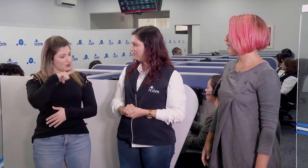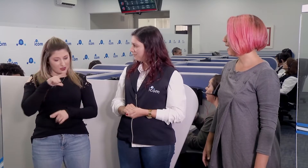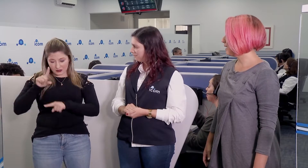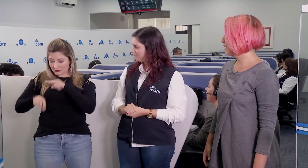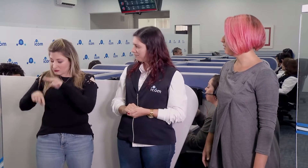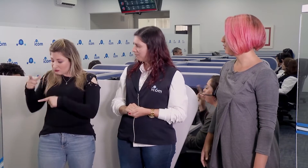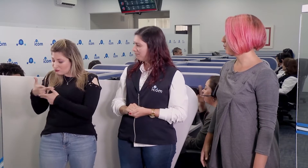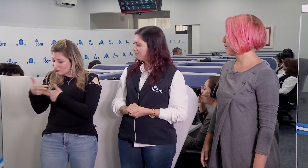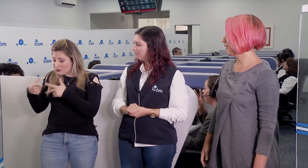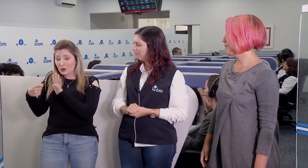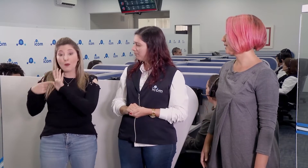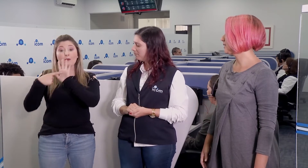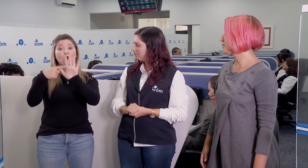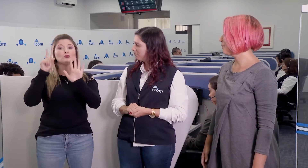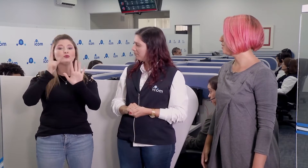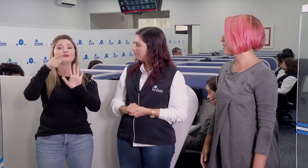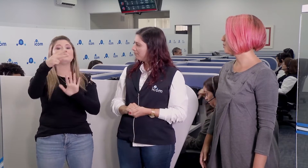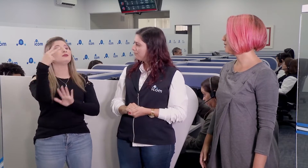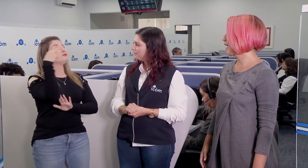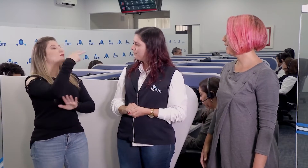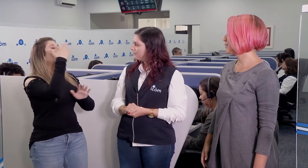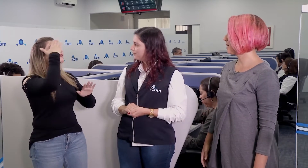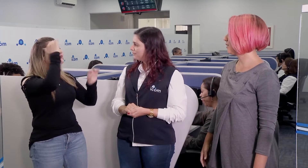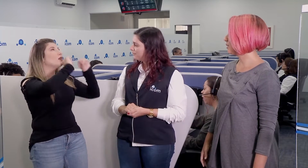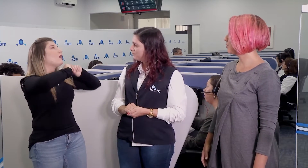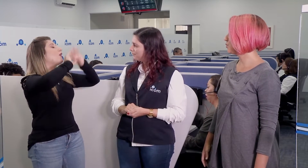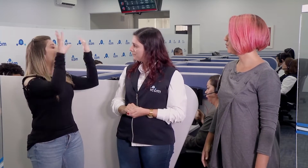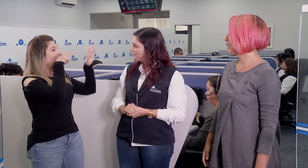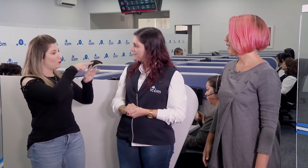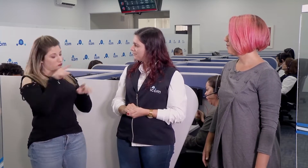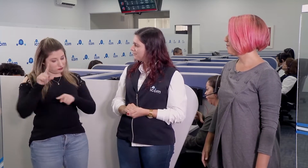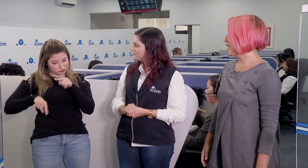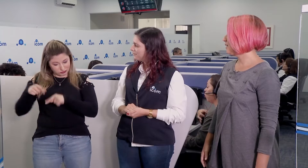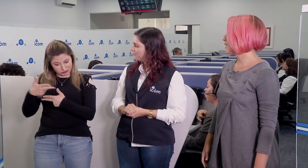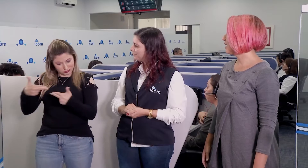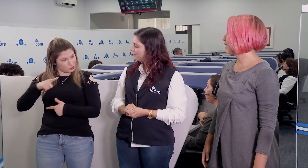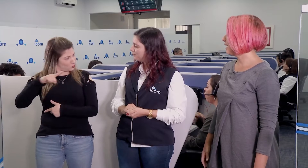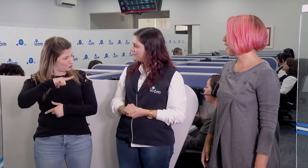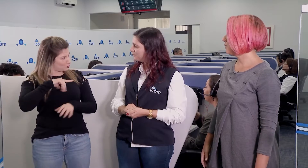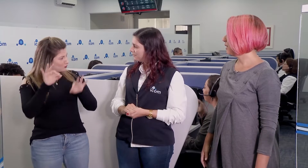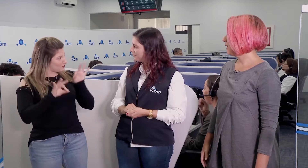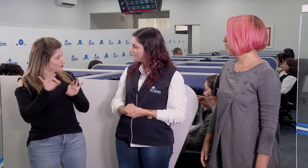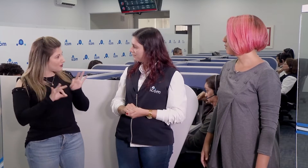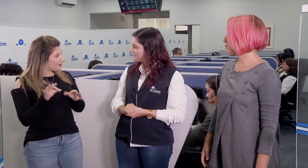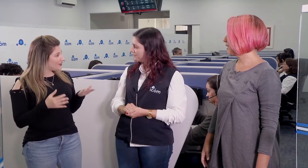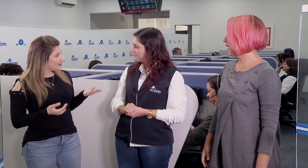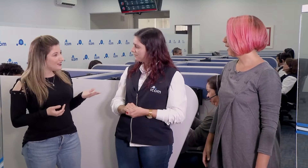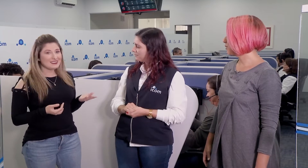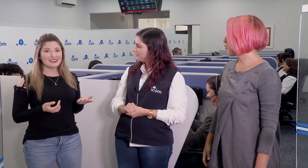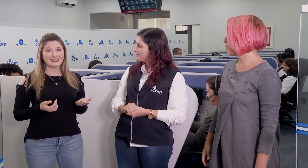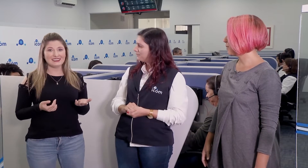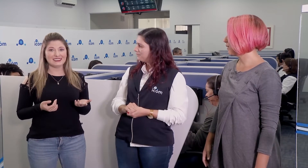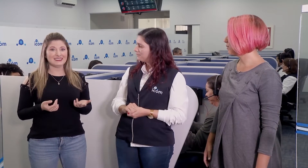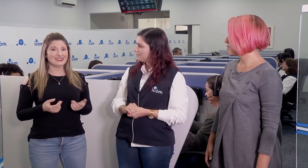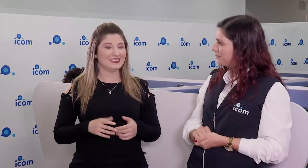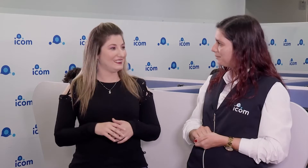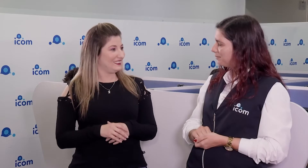combinar antes, ou essa limitação, de repente, que acontece, para na hora o surdo ver, entender claro. Tem outros materiais, outras preparações